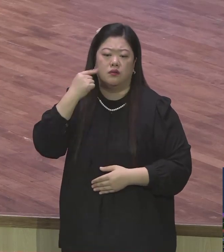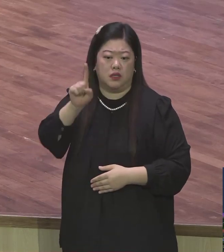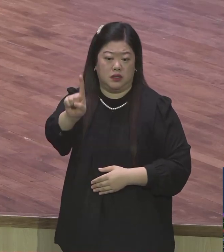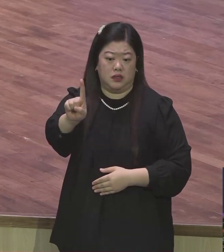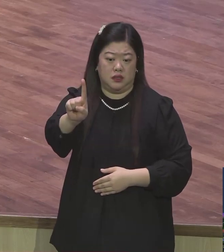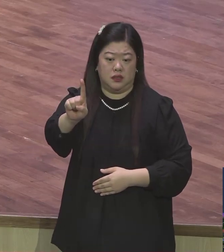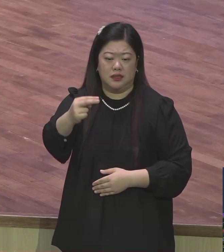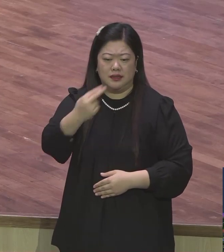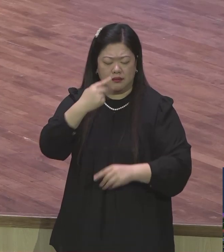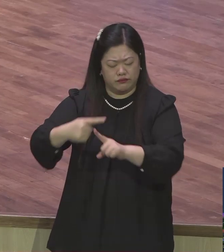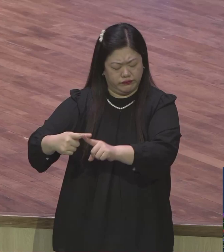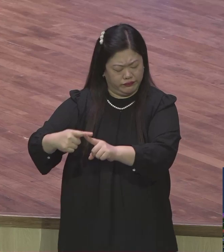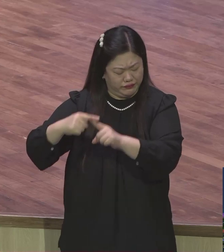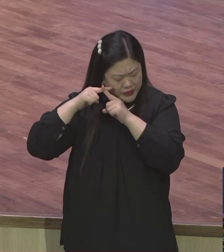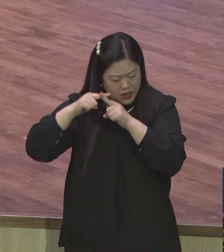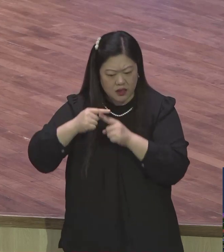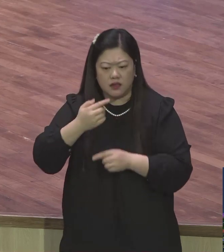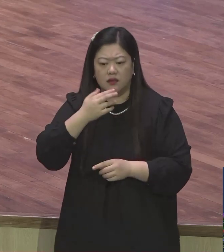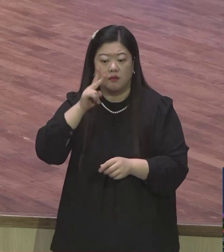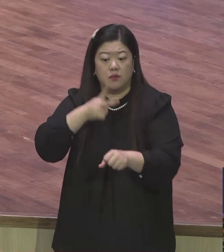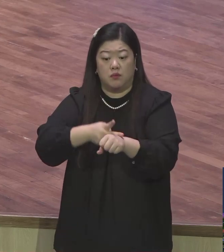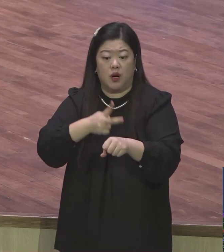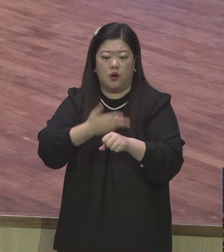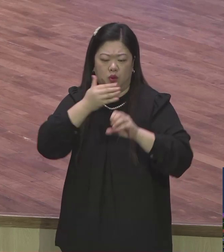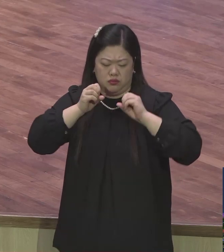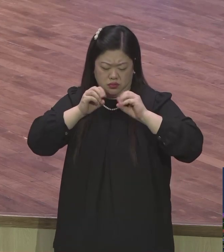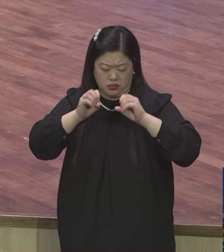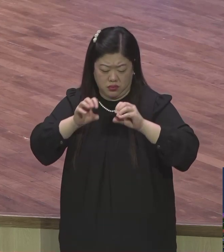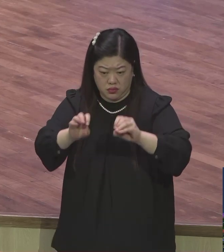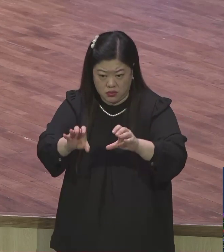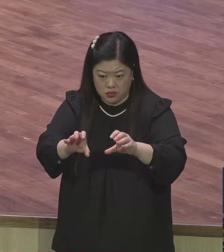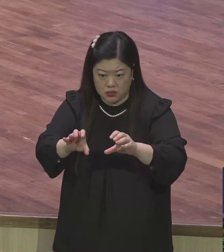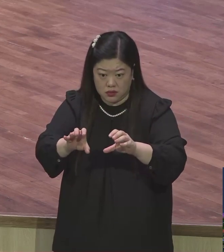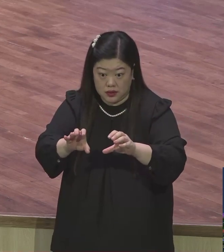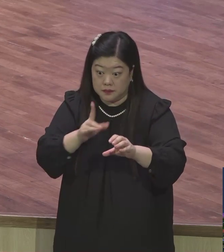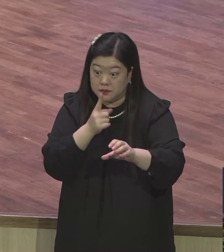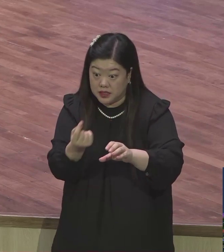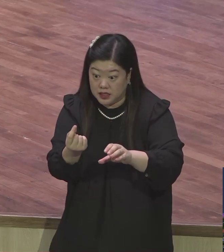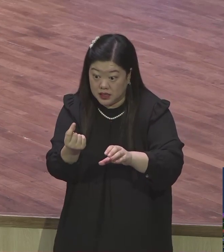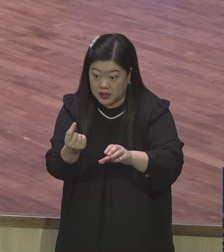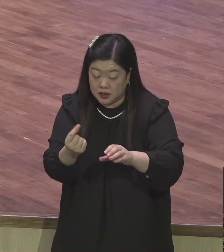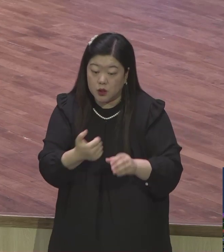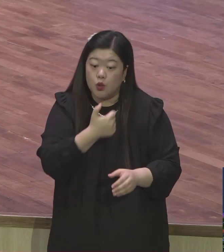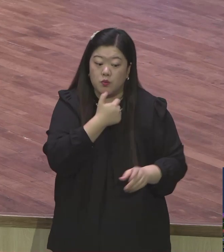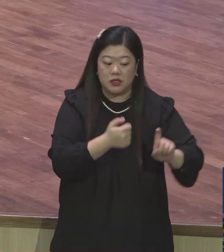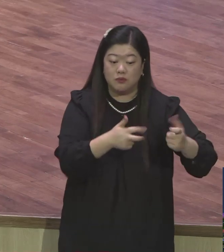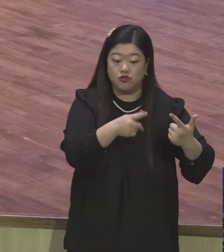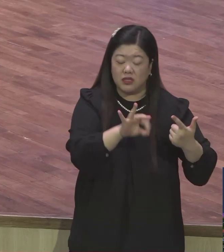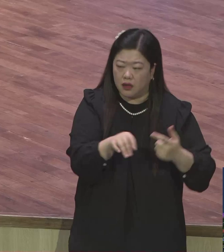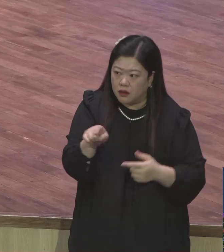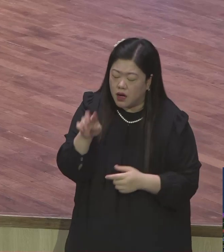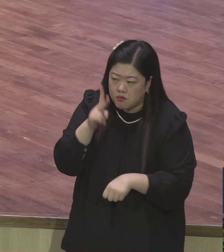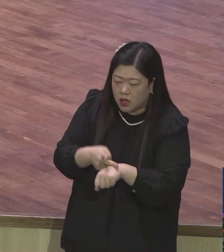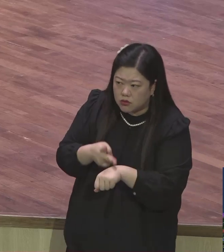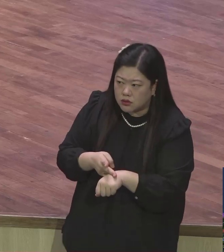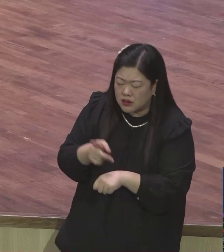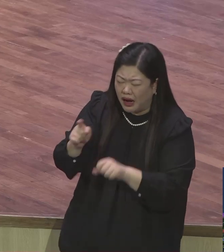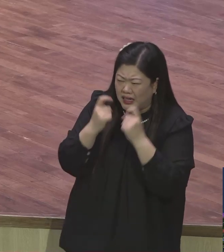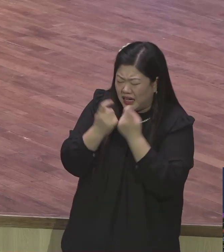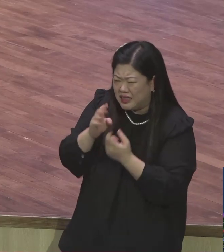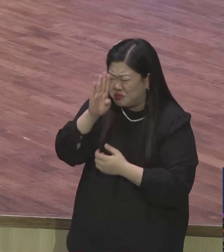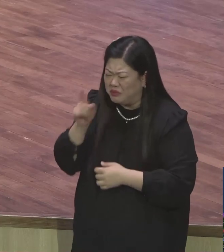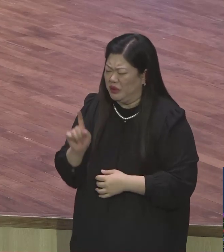생명 걸고 사도 바울의 사역에 협력한 것입니다. 로마 심지어 인물들이. 바울은